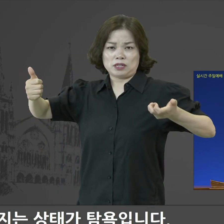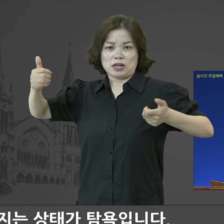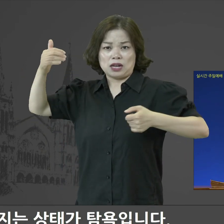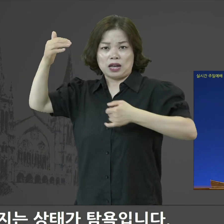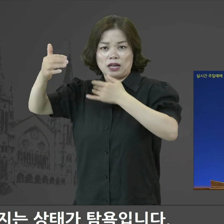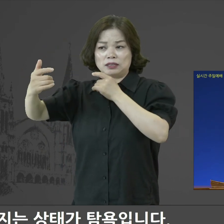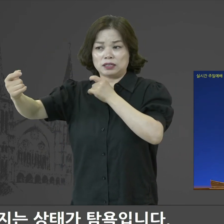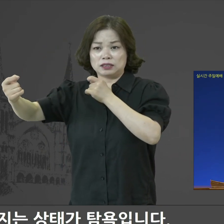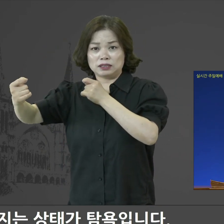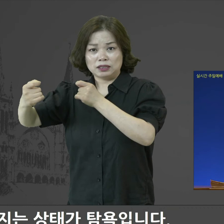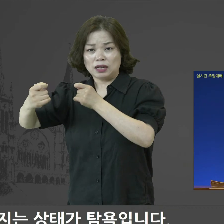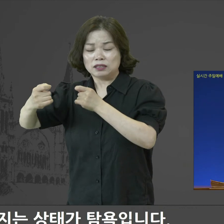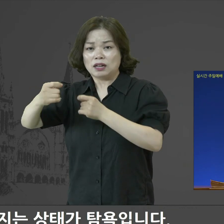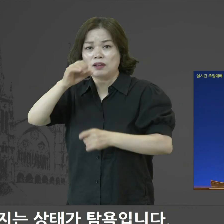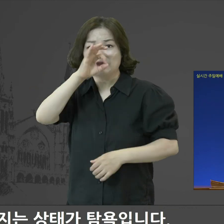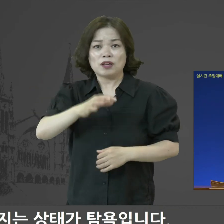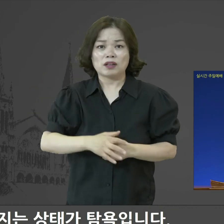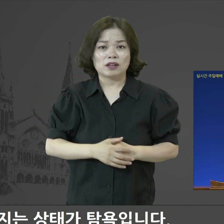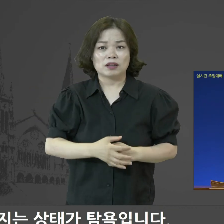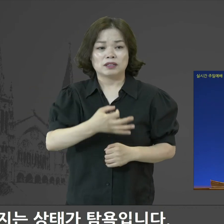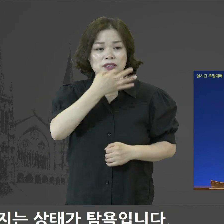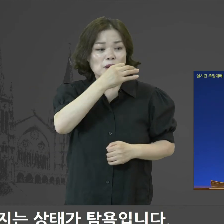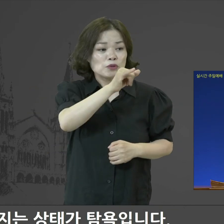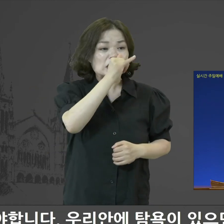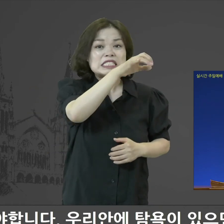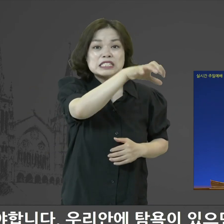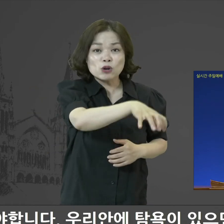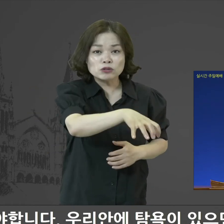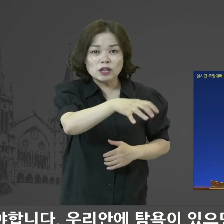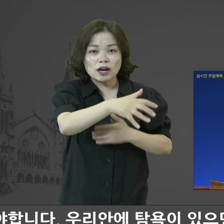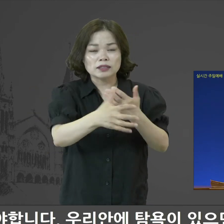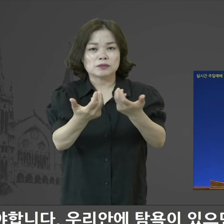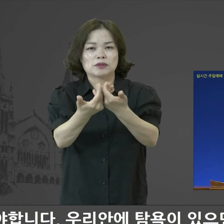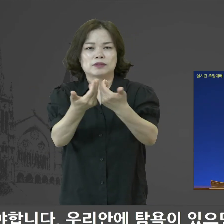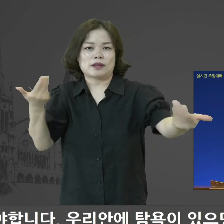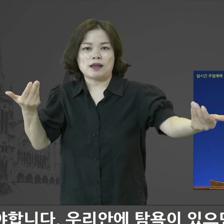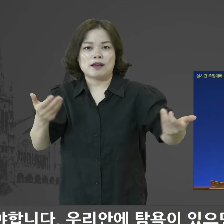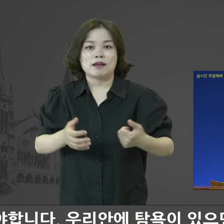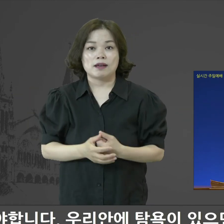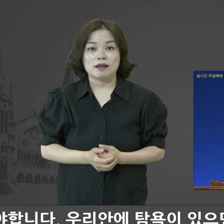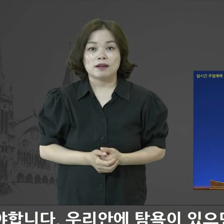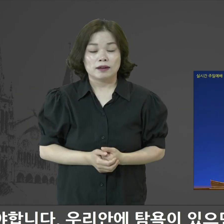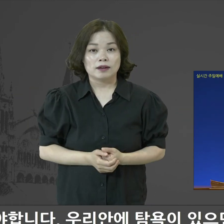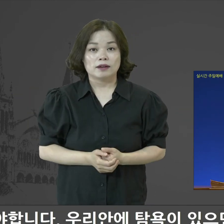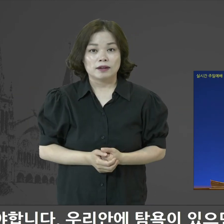하나님이 가까이 계실 수가 없습니다. 탐욕이 있는 곳에 하나님과 상극이라고 그랬습니다.